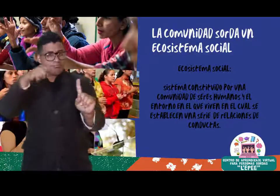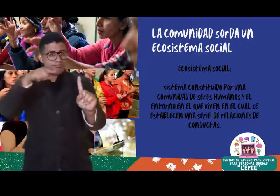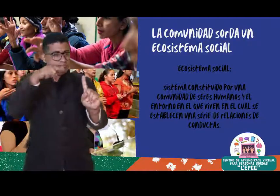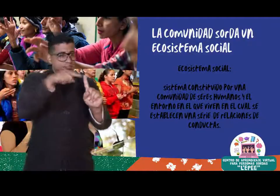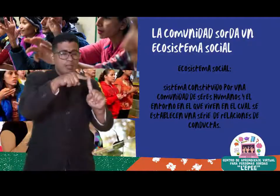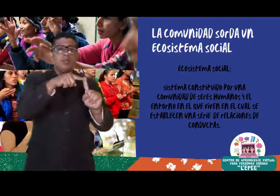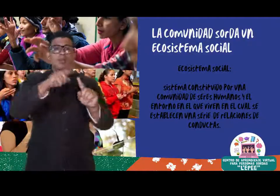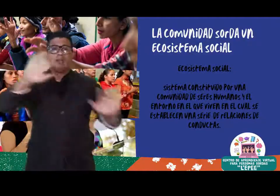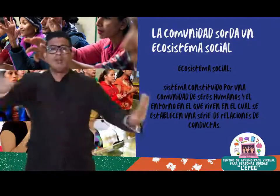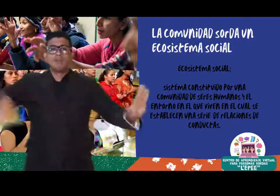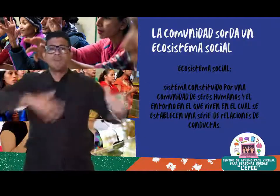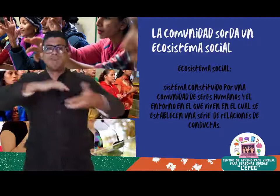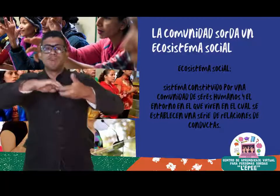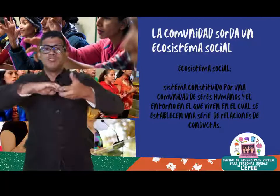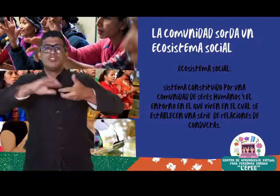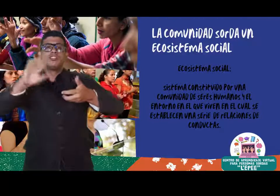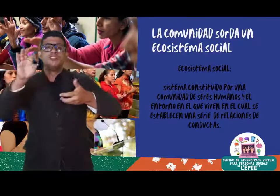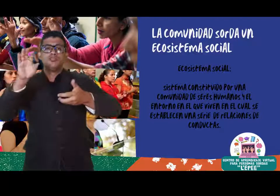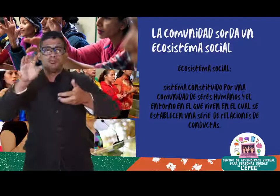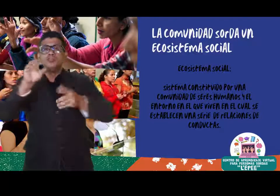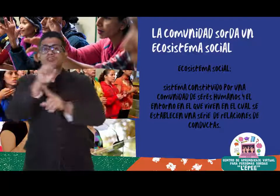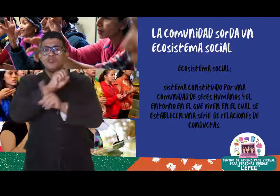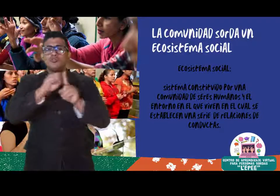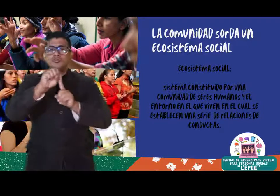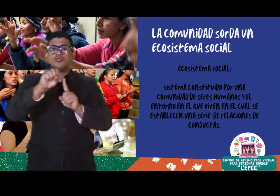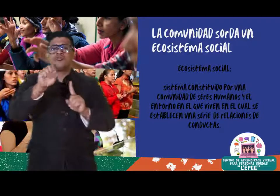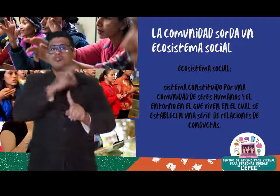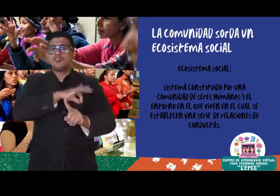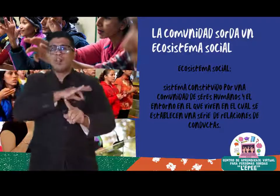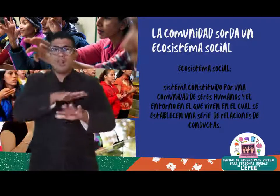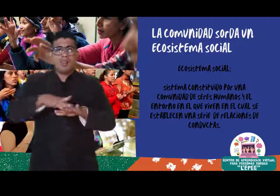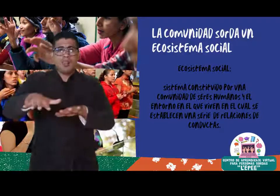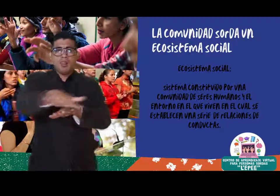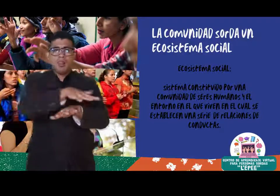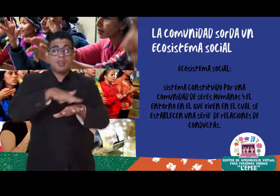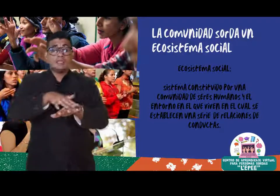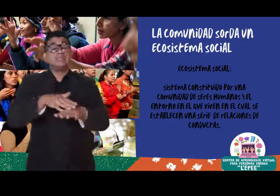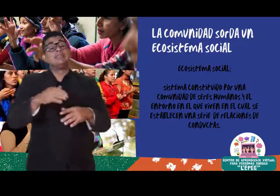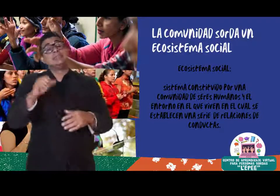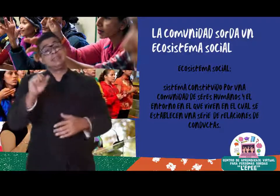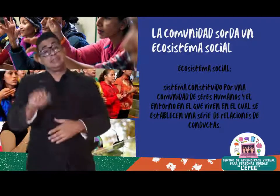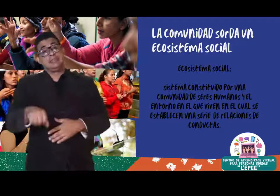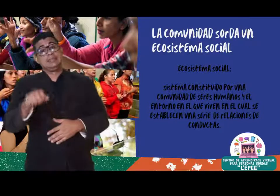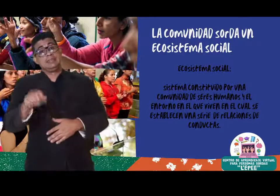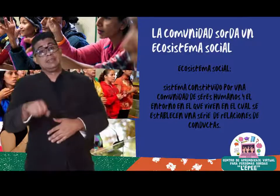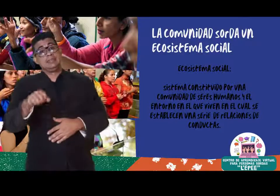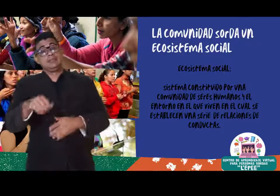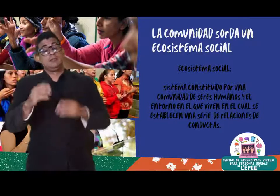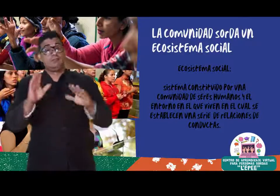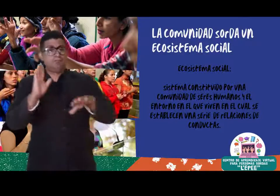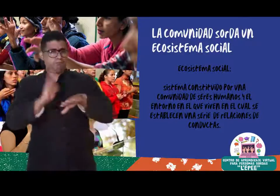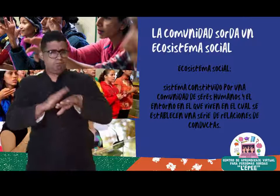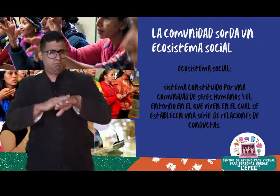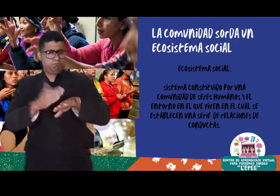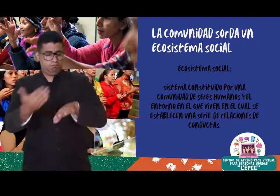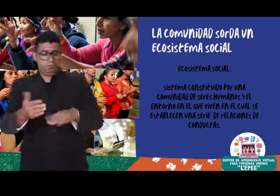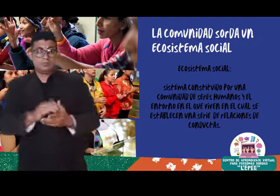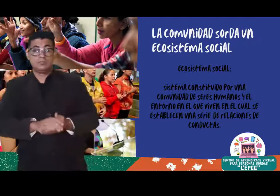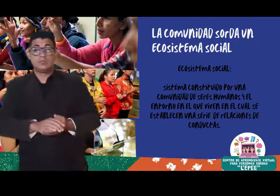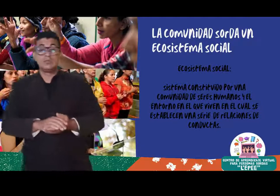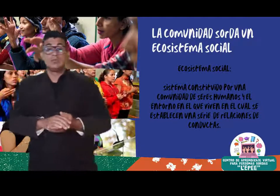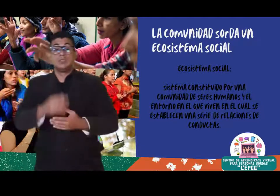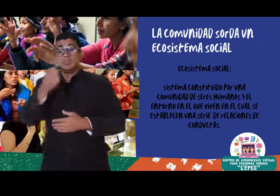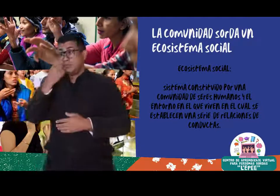bien, volviendo al tema de la comunidad sorda y cómo ella es un ecosistema social, sí, les quiero comentar